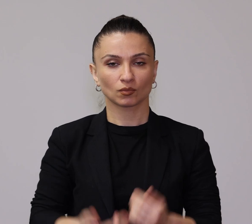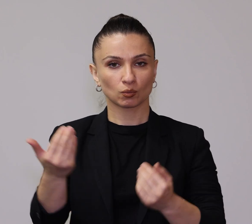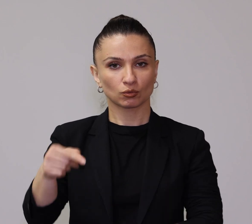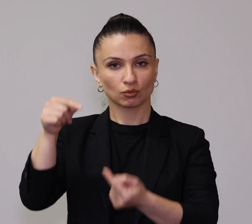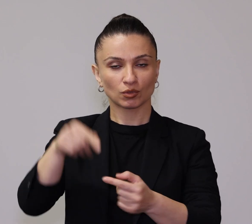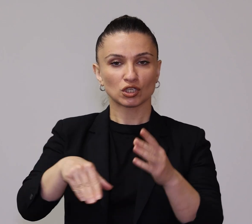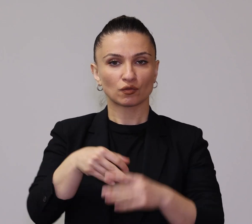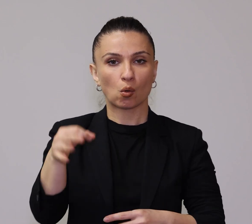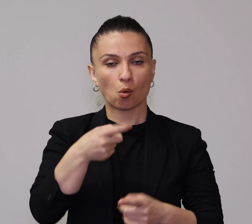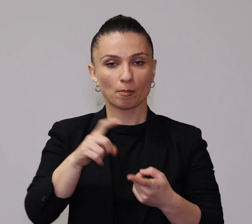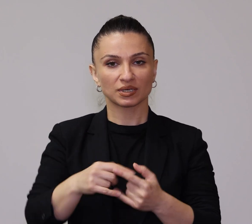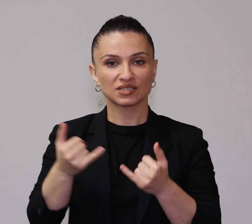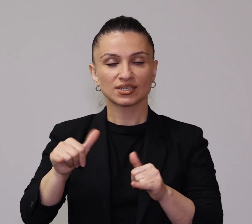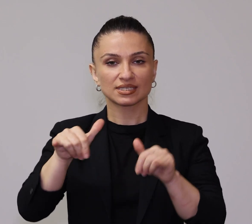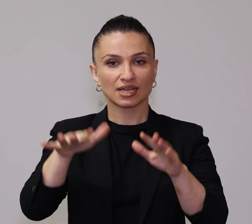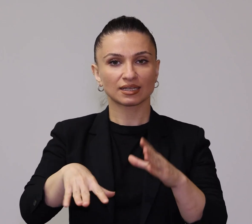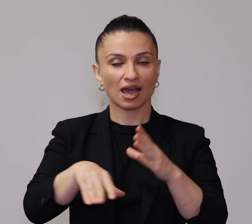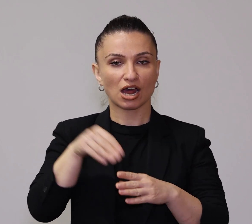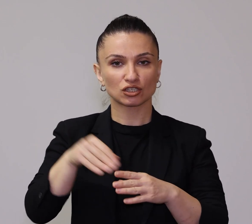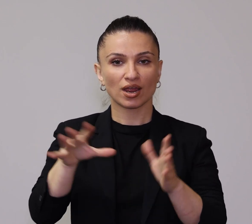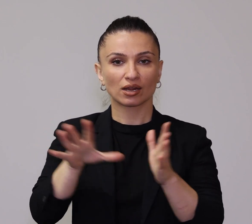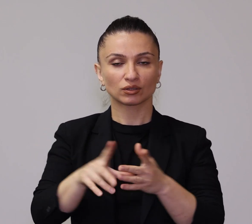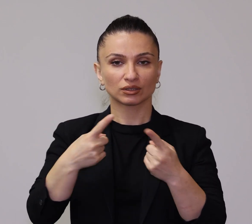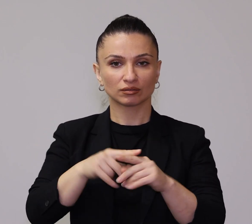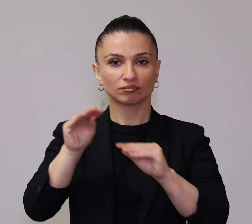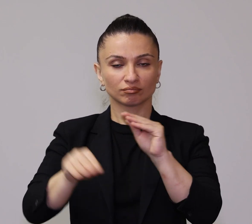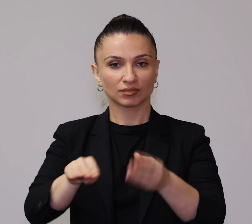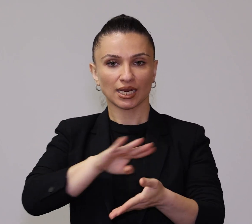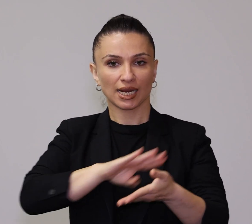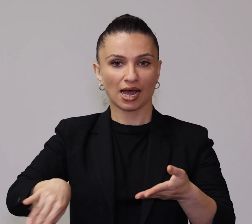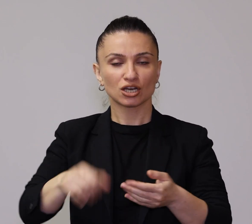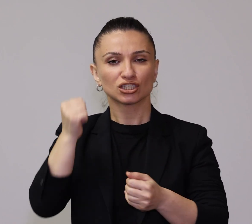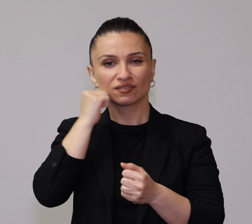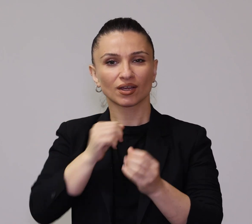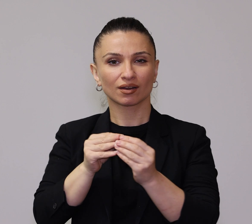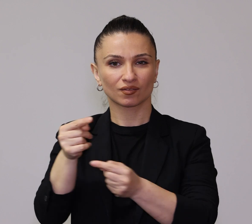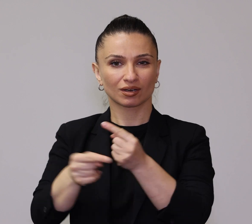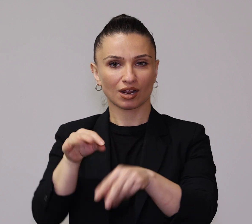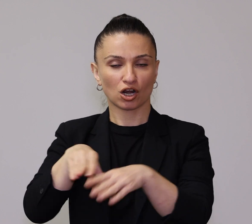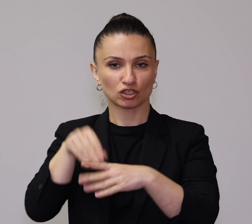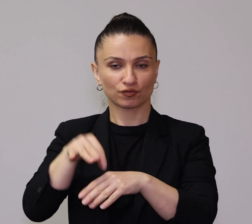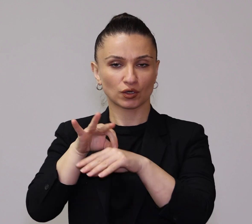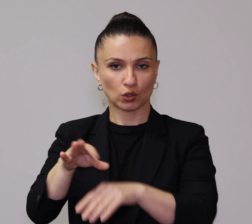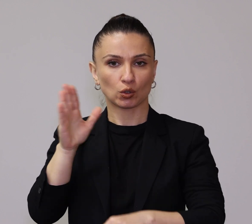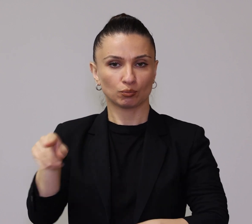განკუთვნილია იმ საარჩევნო უბნისთვის, სადაც კენჭისყრა ელექტრონული საშუალებების გარეშე ტარდება. ამომრჩეველთა